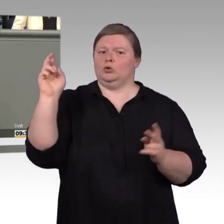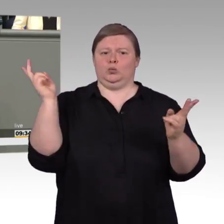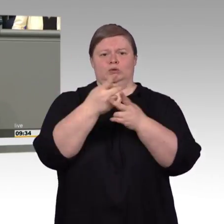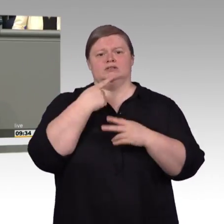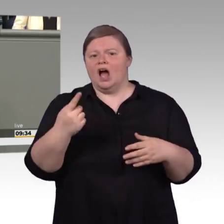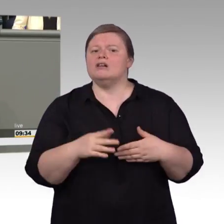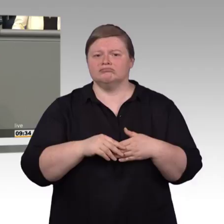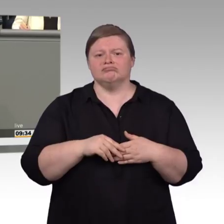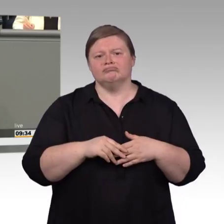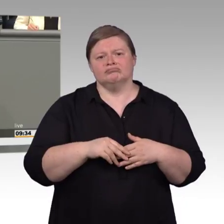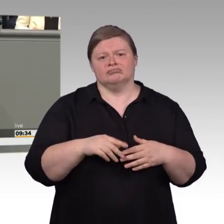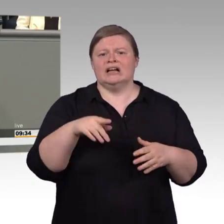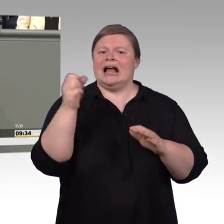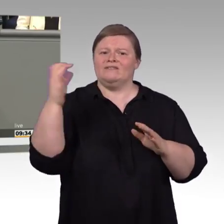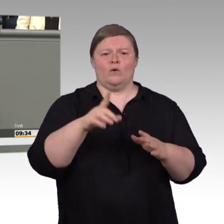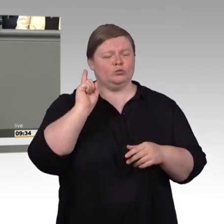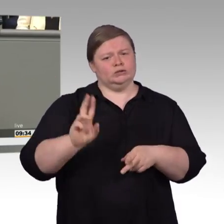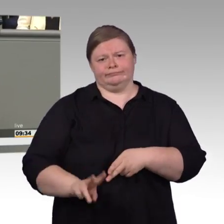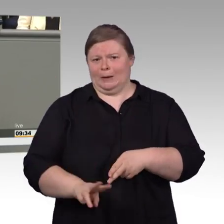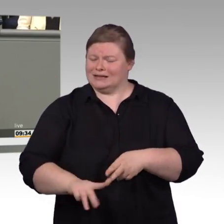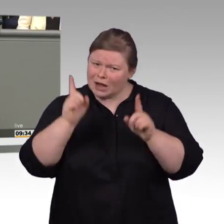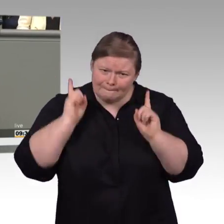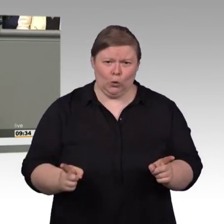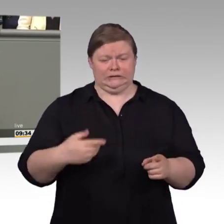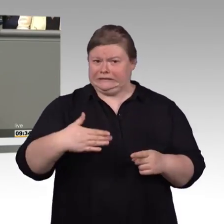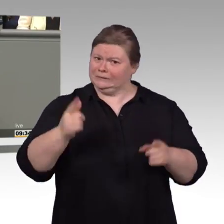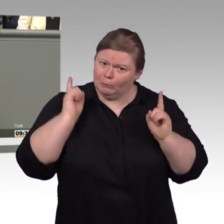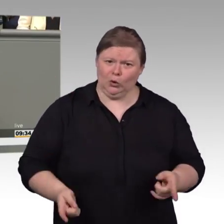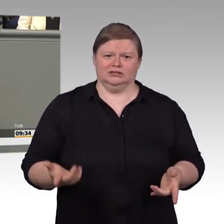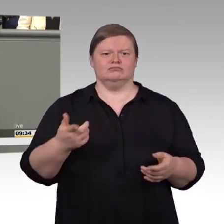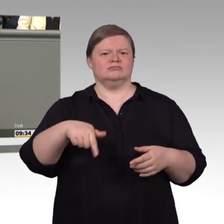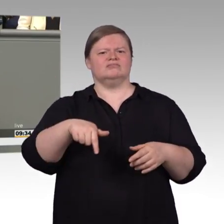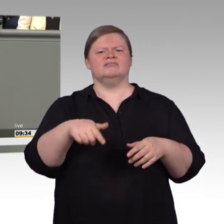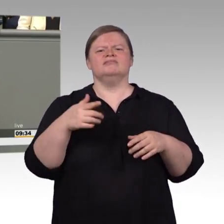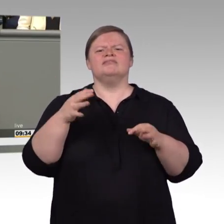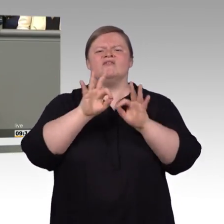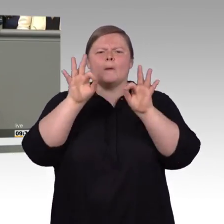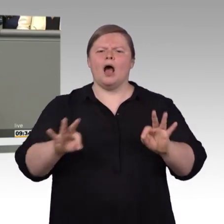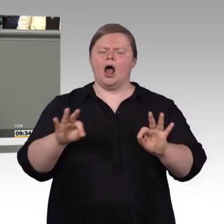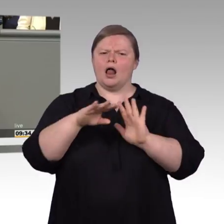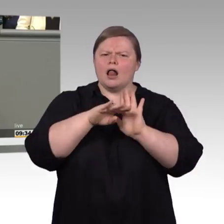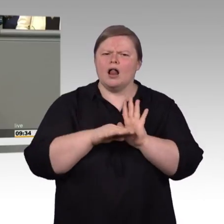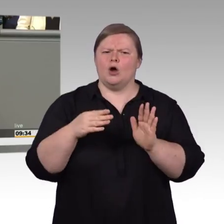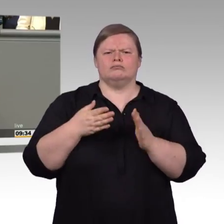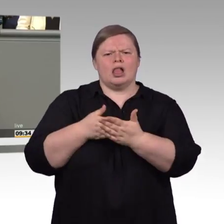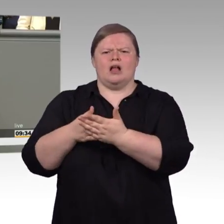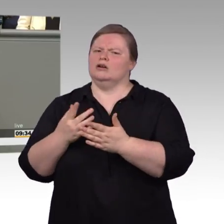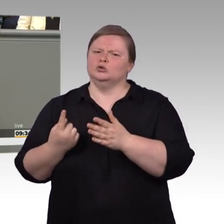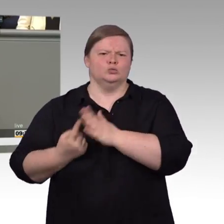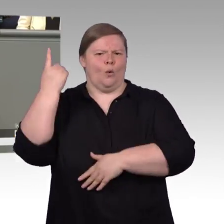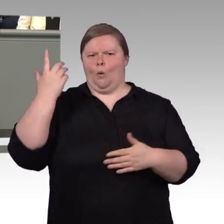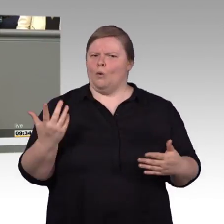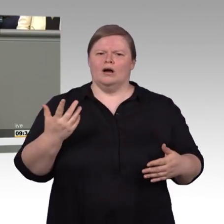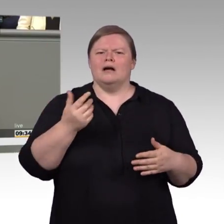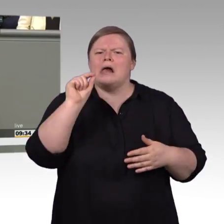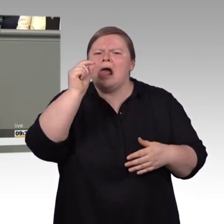zum Verfahren ist zu kurz. Viele Betroffene werden deswegen daran nicht teilnehmen können. Und die Verjährungshemmung, die Ihnen ja angeblich